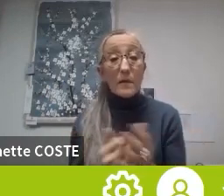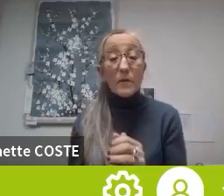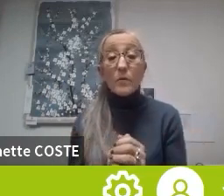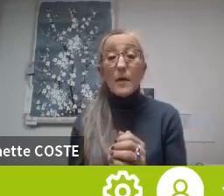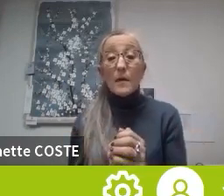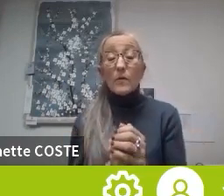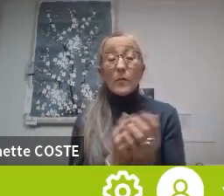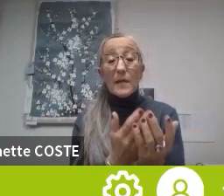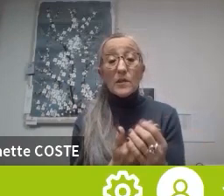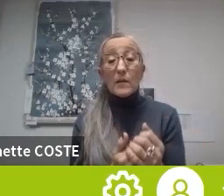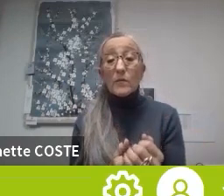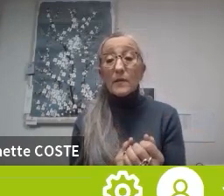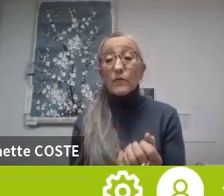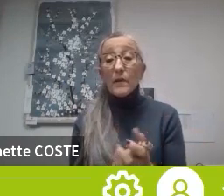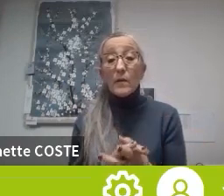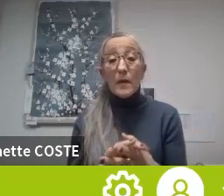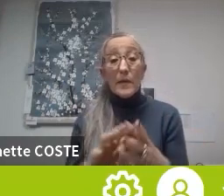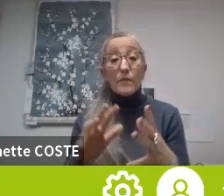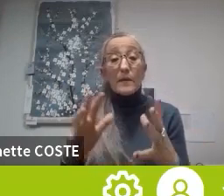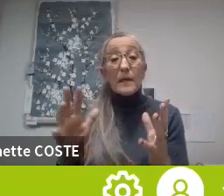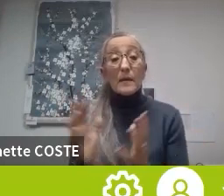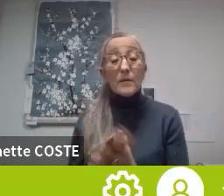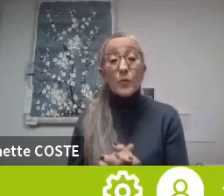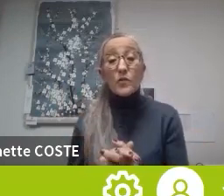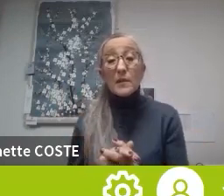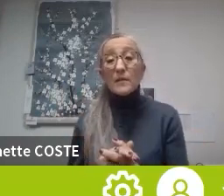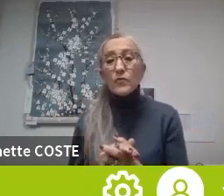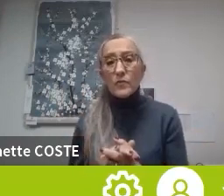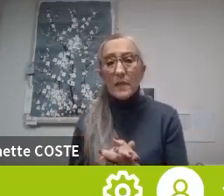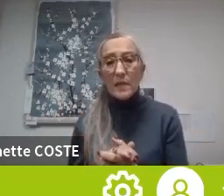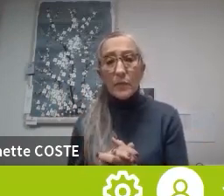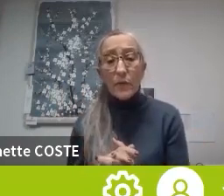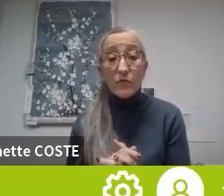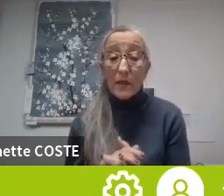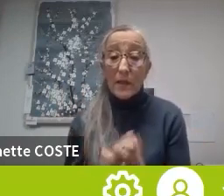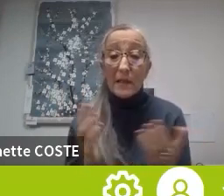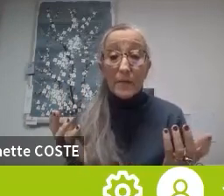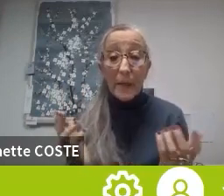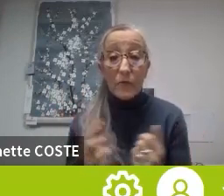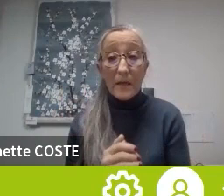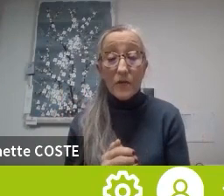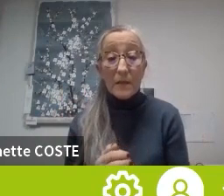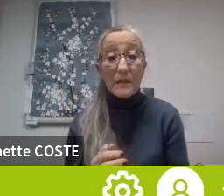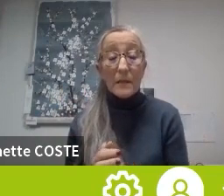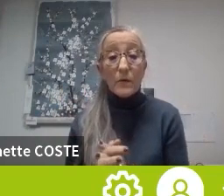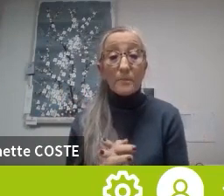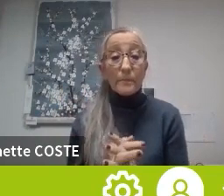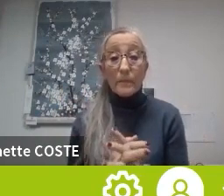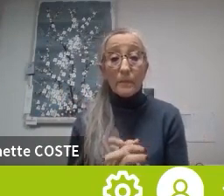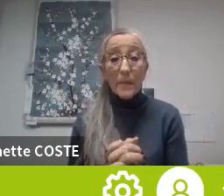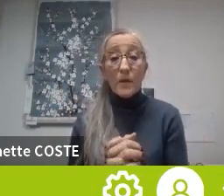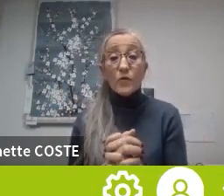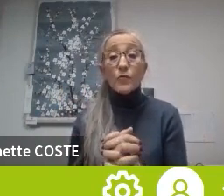aux vidéos. Comme l'a dit Charles-Henri tout à l'heure, eh bien, en fait, derrière ce projet, c'est toute une équipe, je dirais, d'experts d'usage, c'est-à-dire